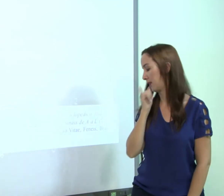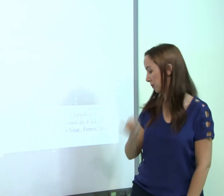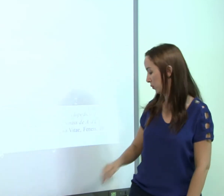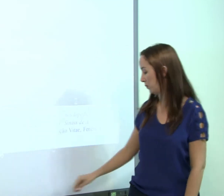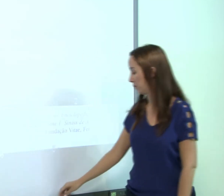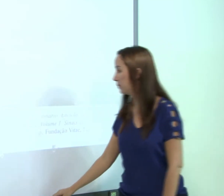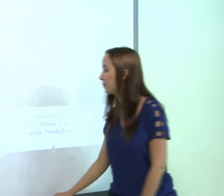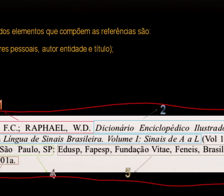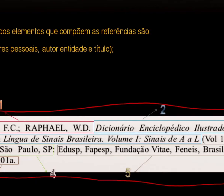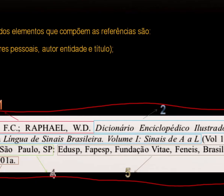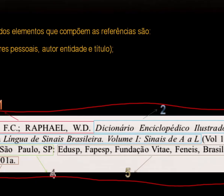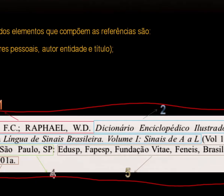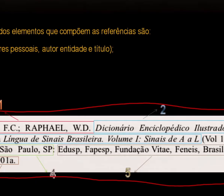Vejam o exemplo.